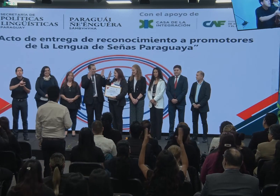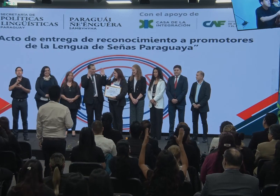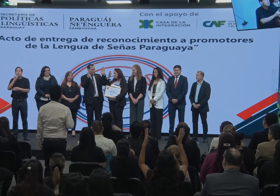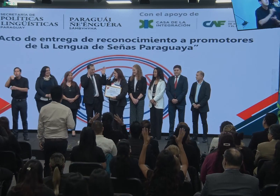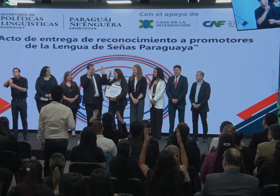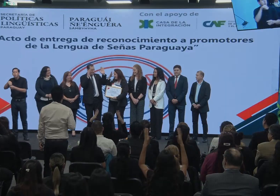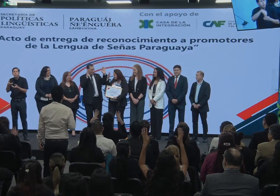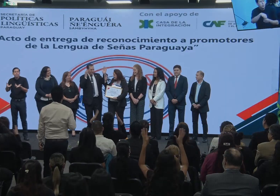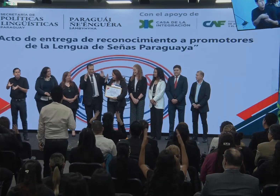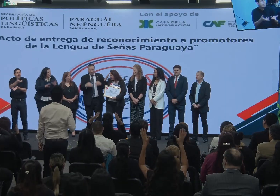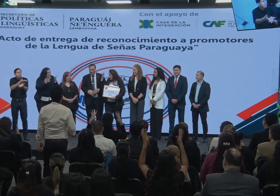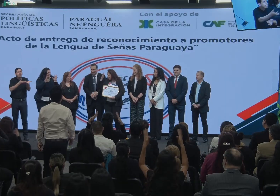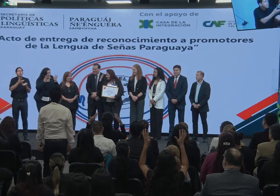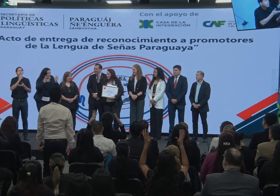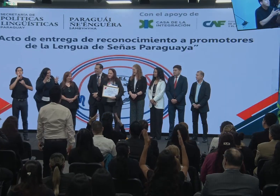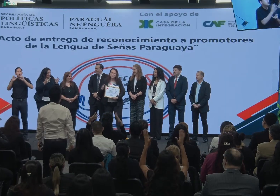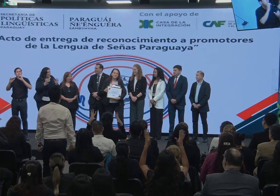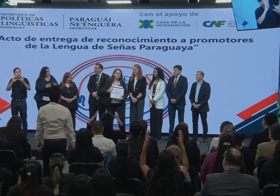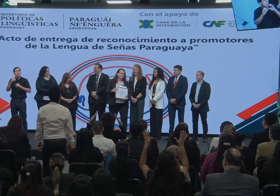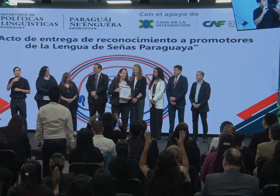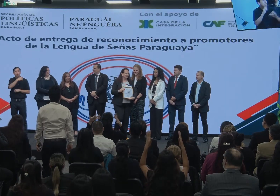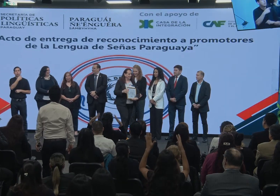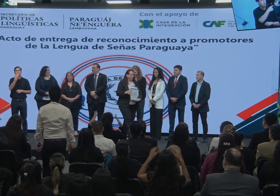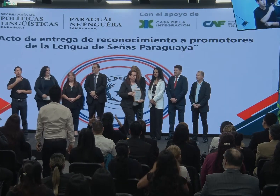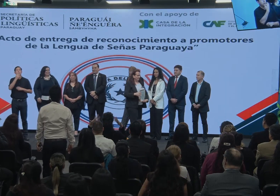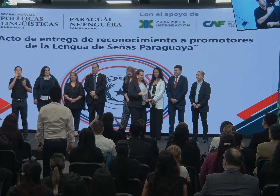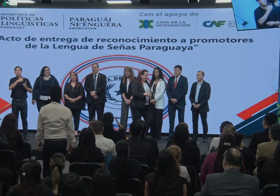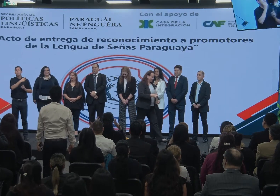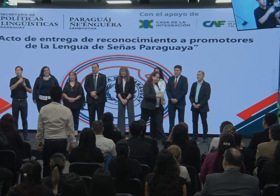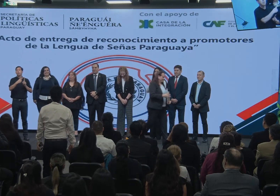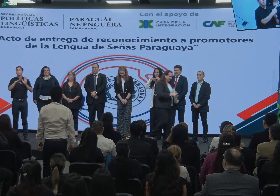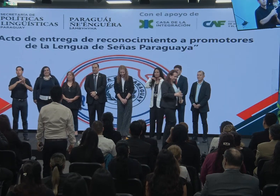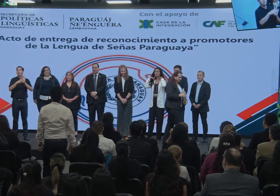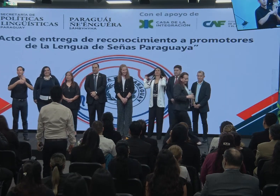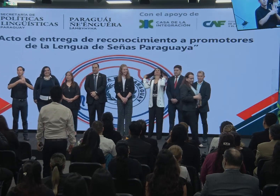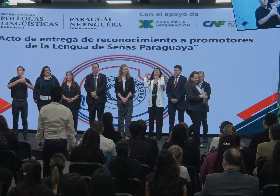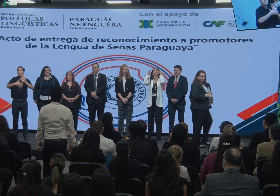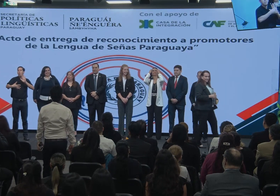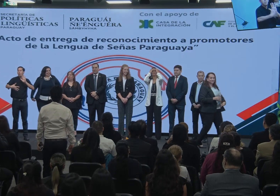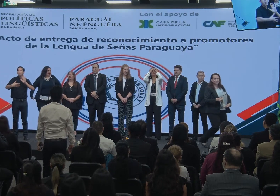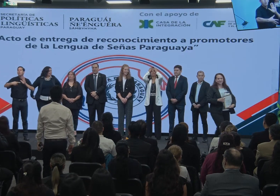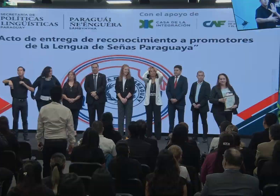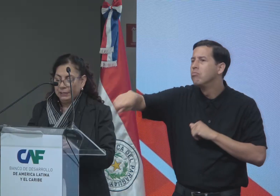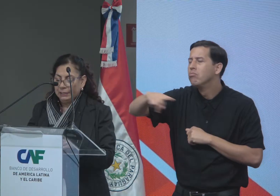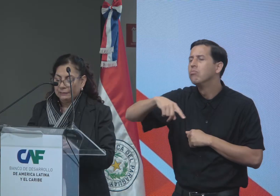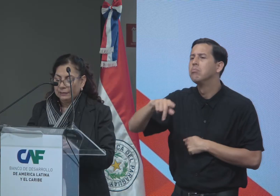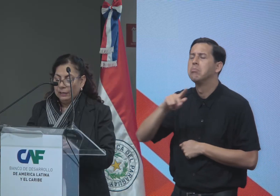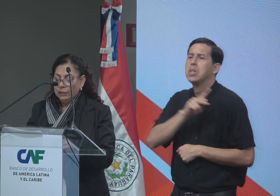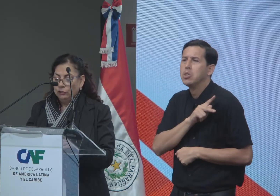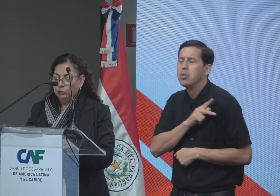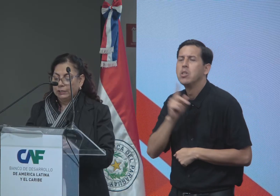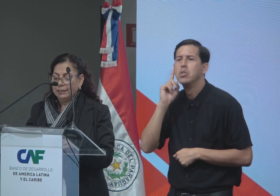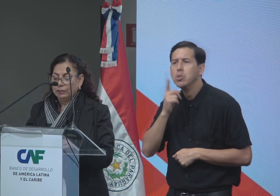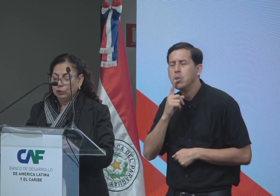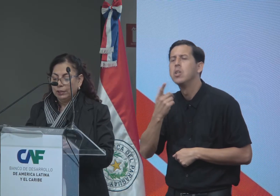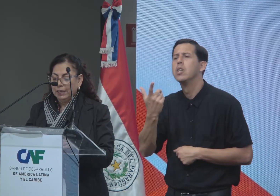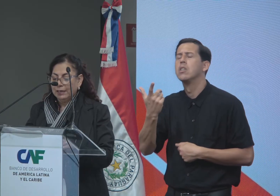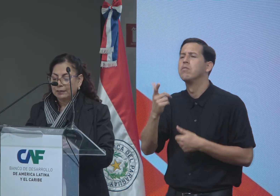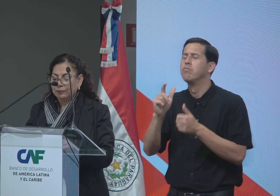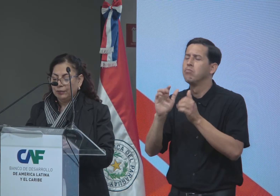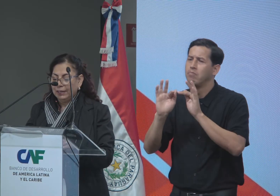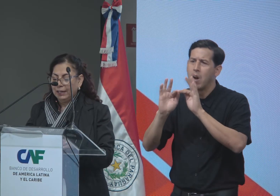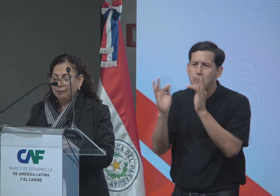de comunicación, sirviendo como referente para estudiantes, colegas y familias. Su